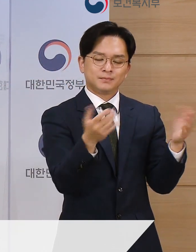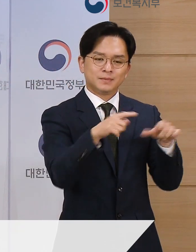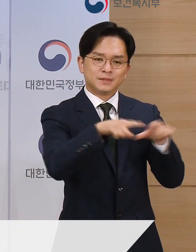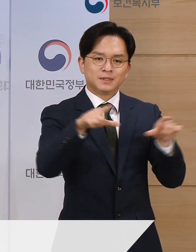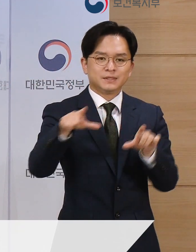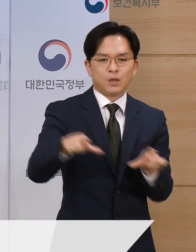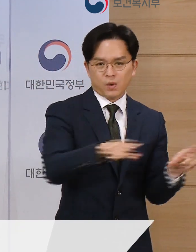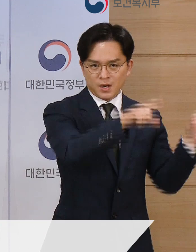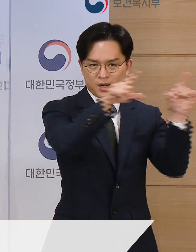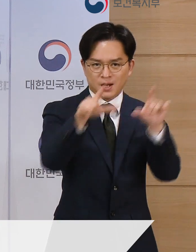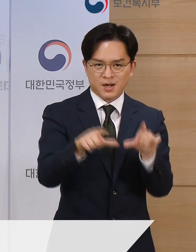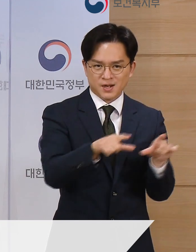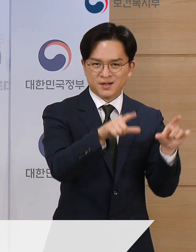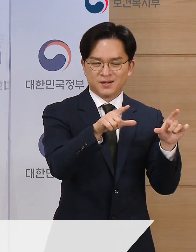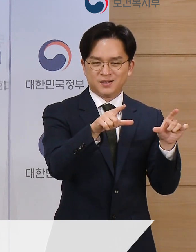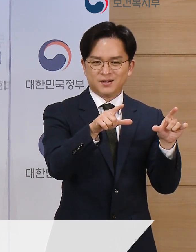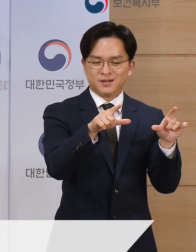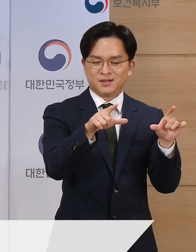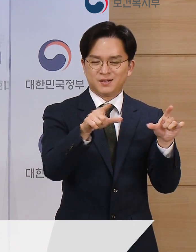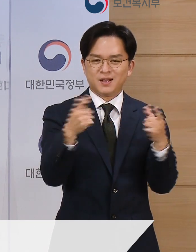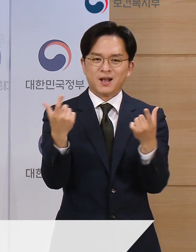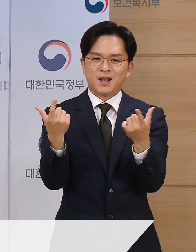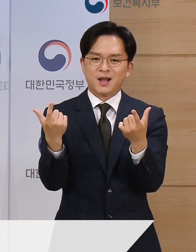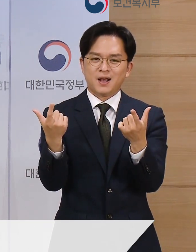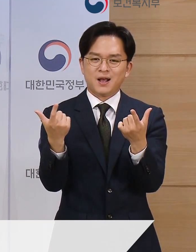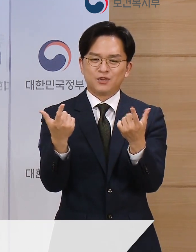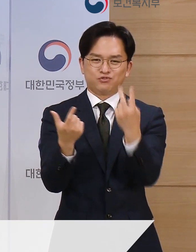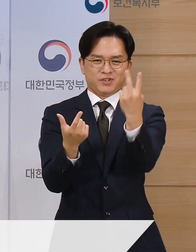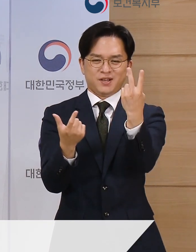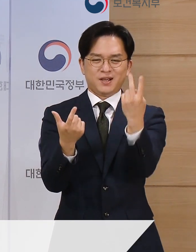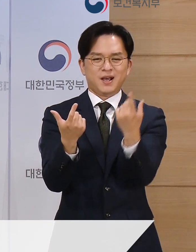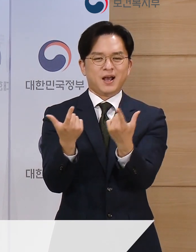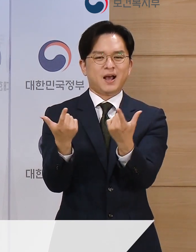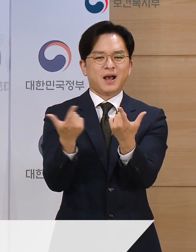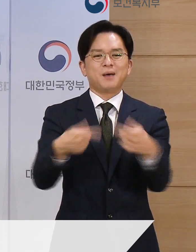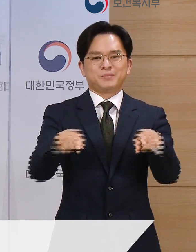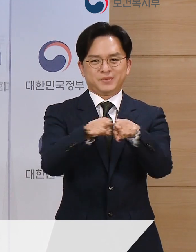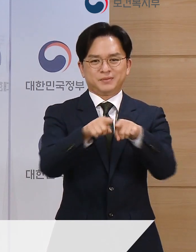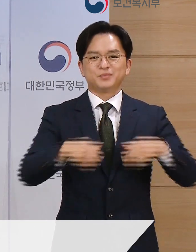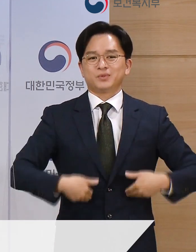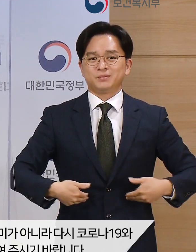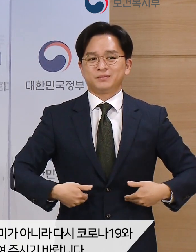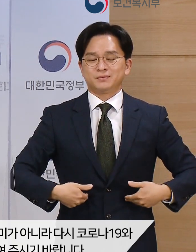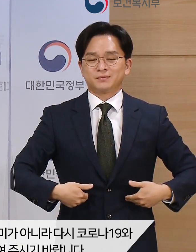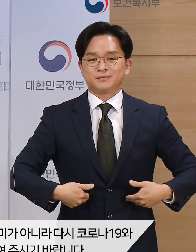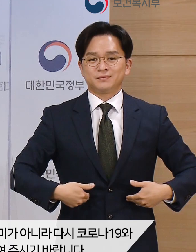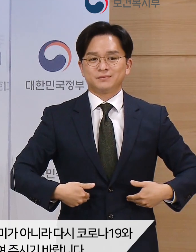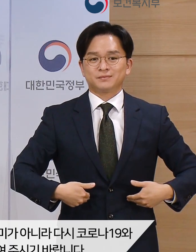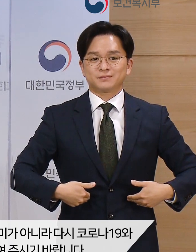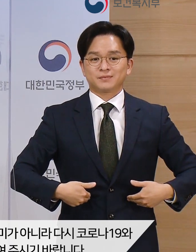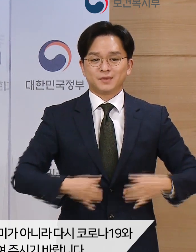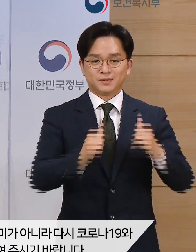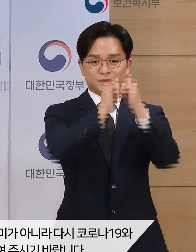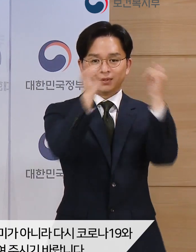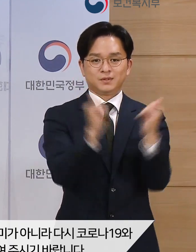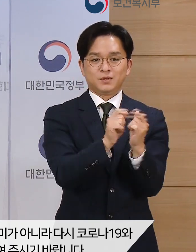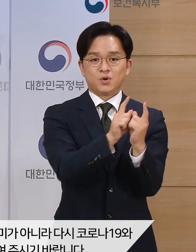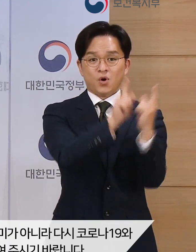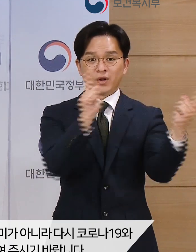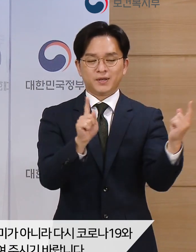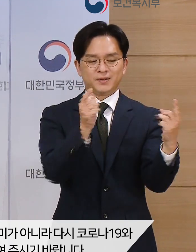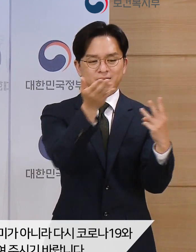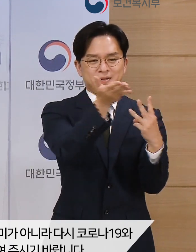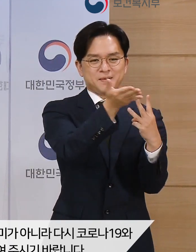생활과 사회경제적 활동을 조화시키는 길을 찾아내야 합니다. 거리두기 1단계의